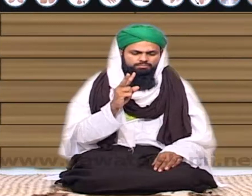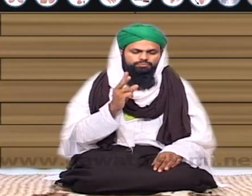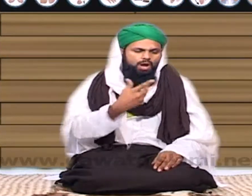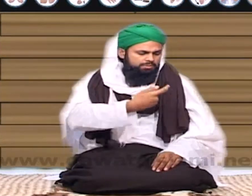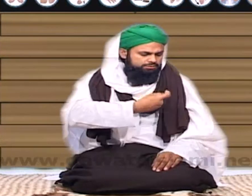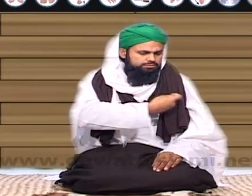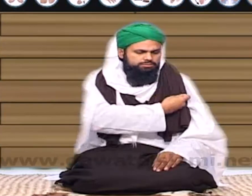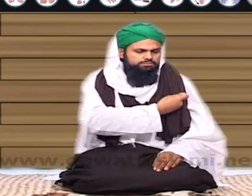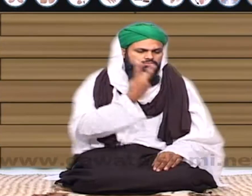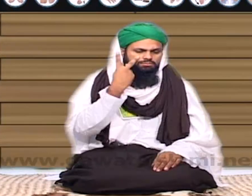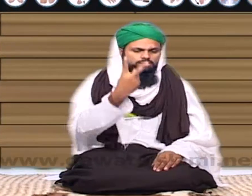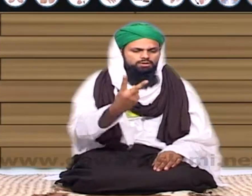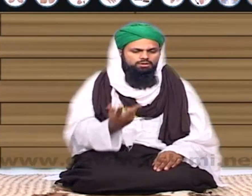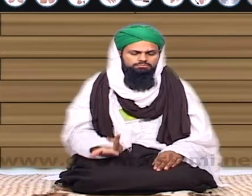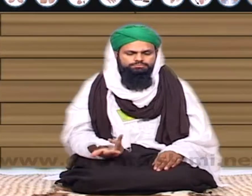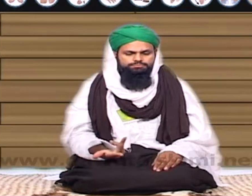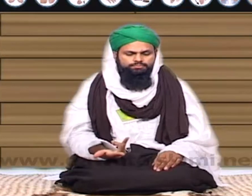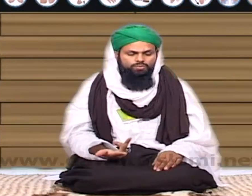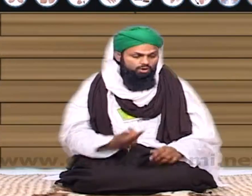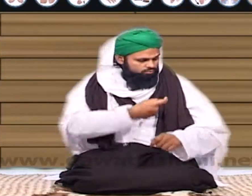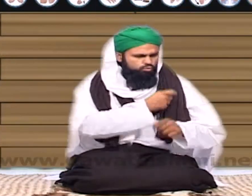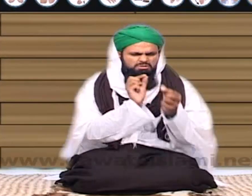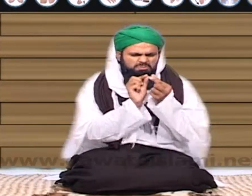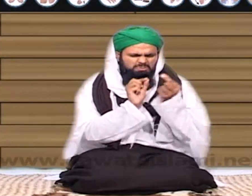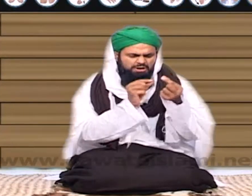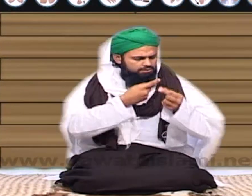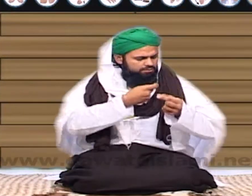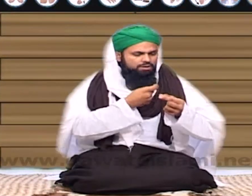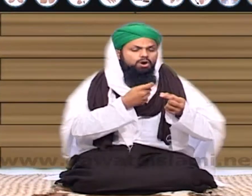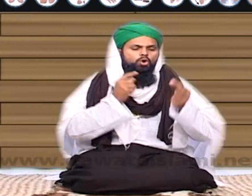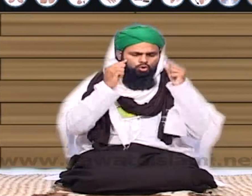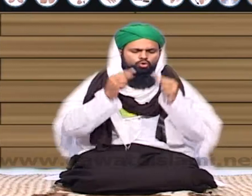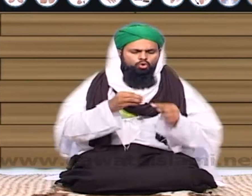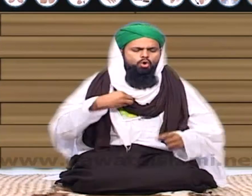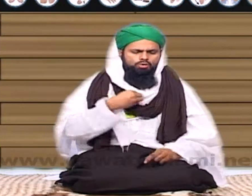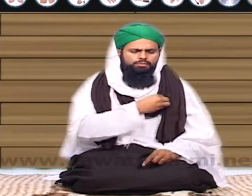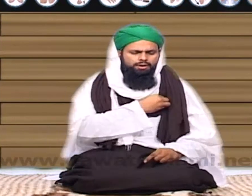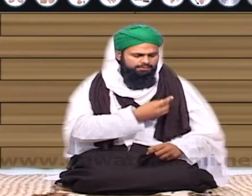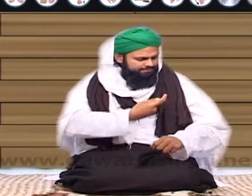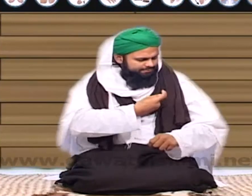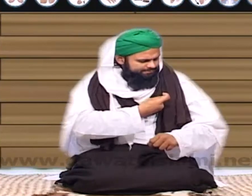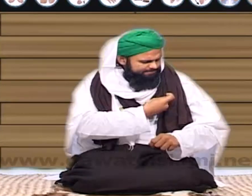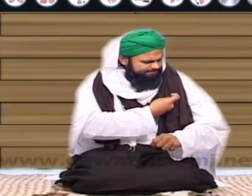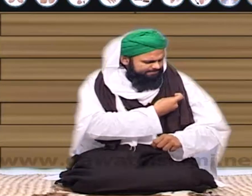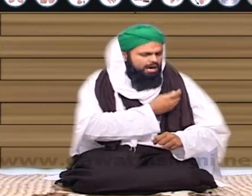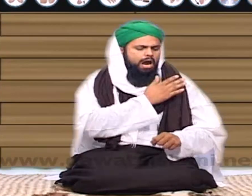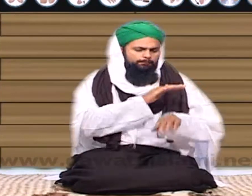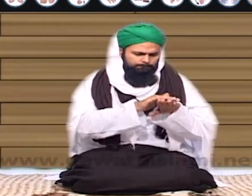کیا۔ آپ نے انجیکشن ضرور کھائے ہوں گے، اس کی سوئی جو ہے وہ کتنے پیار سے کمپاؤنڈر یا ڈاکٹر